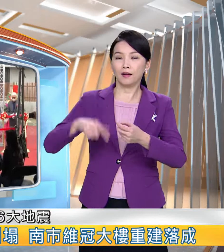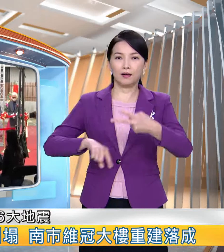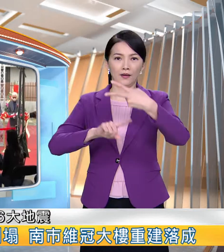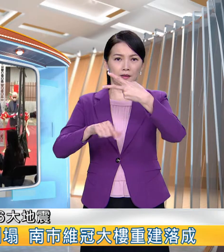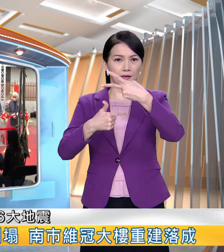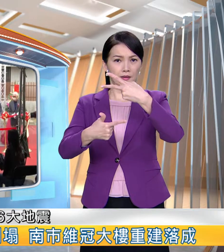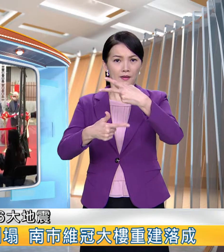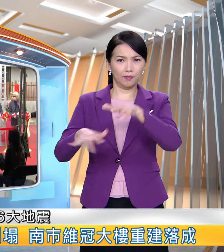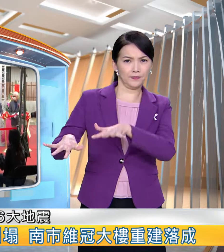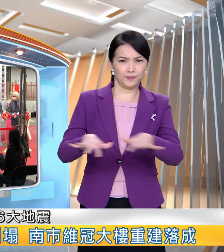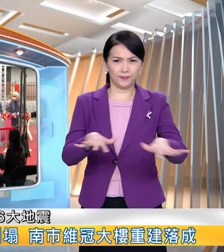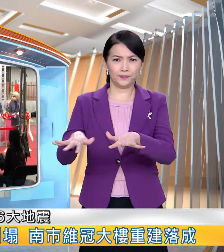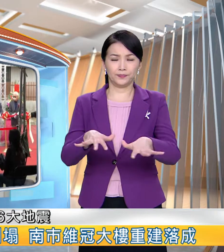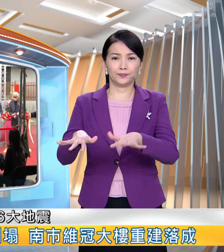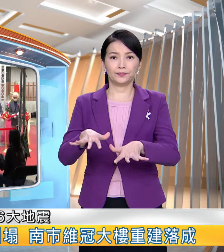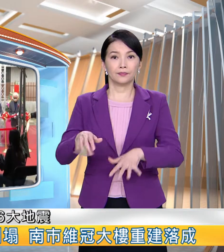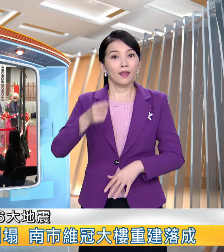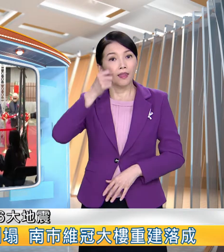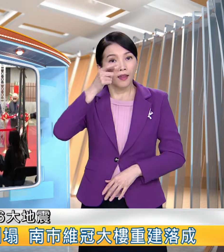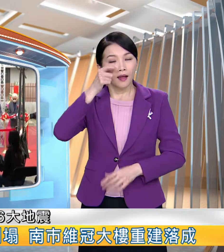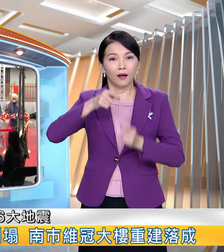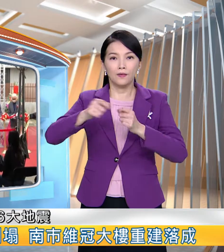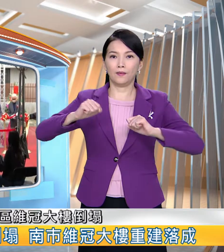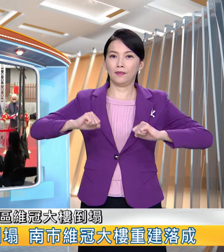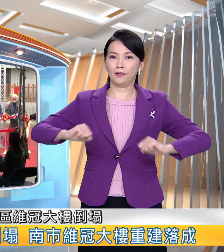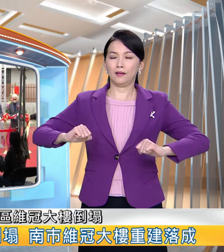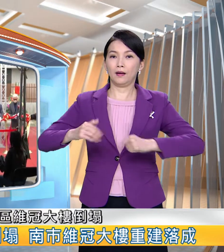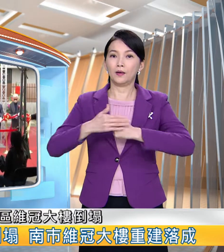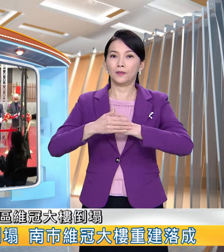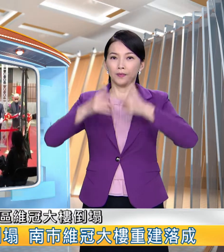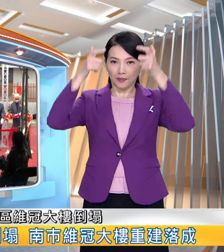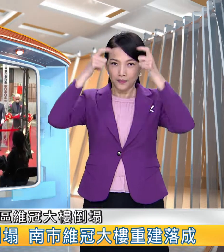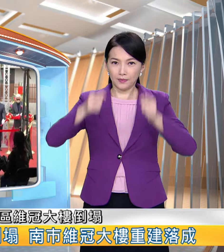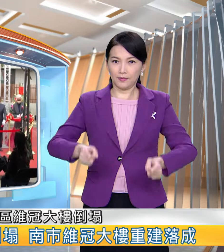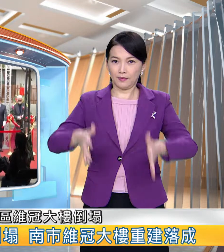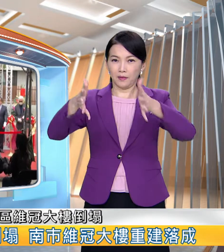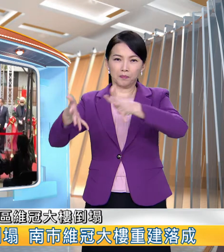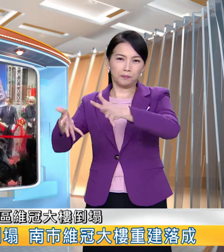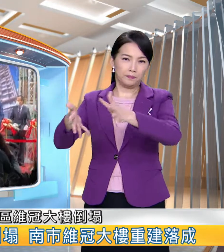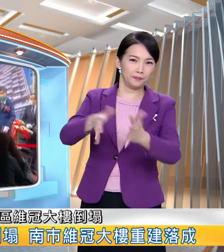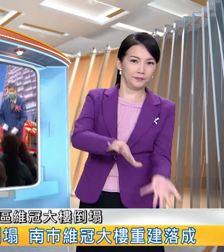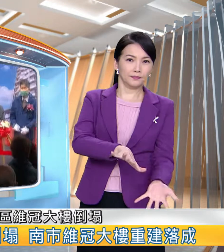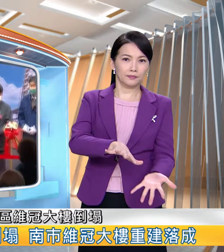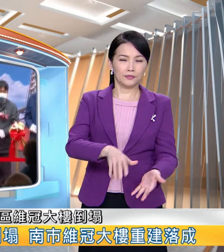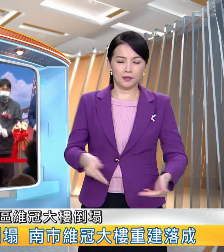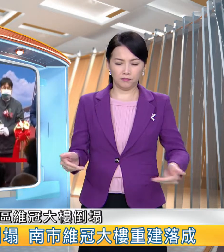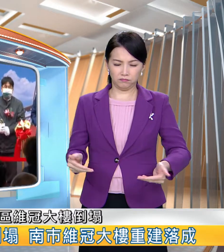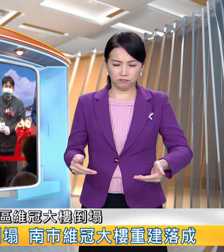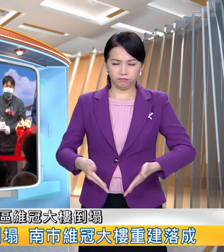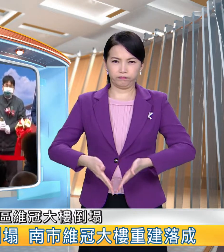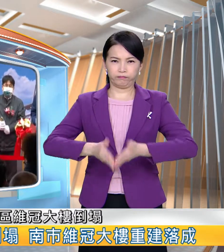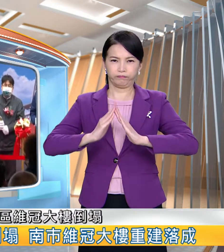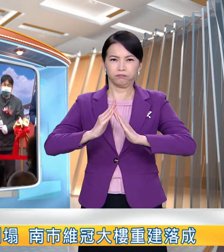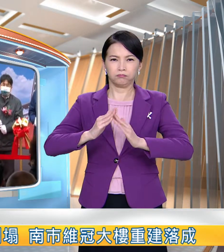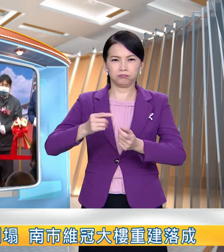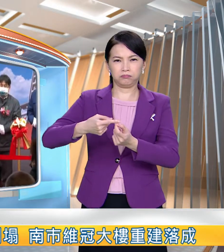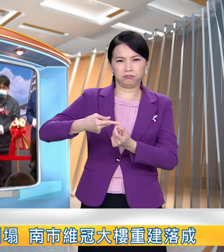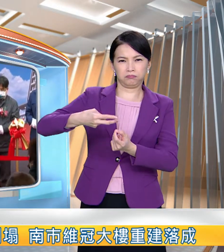六年前的0206大地震造成台南永康区围冠大楼倒塌，而历经了多